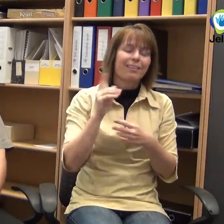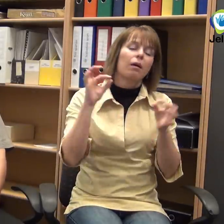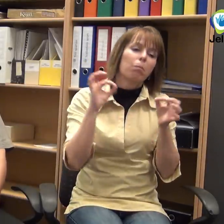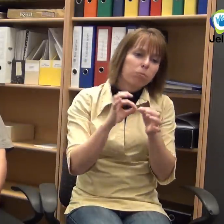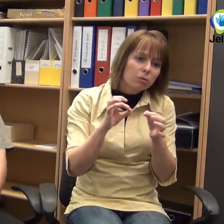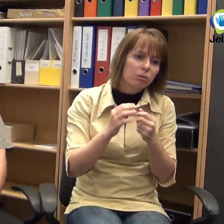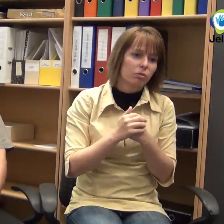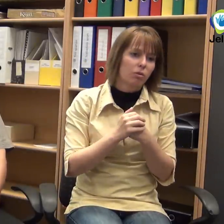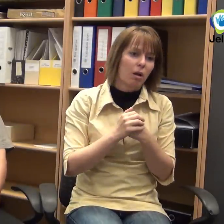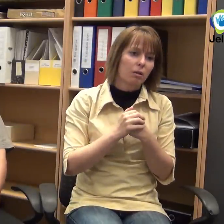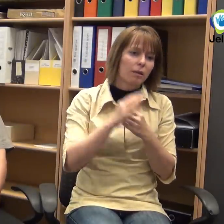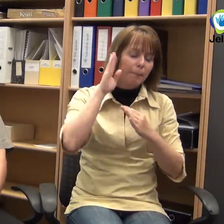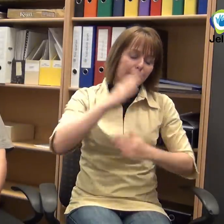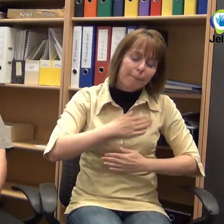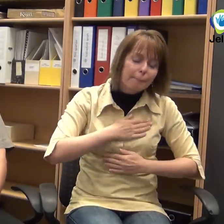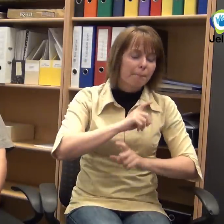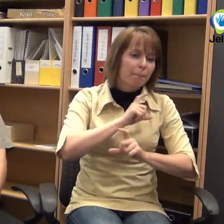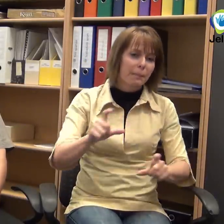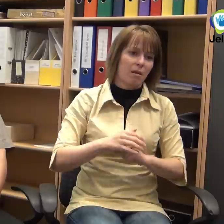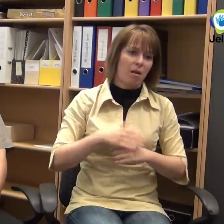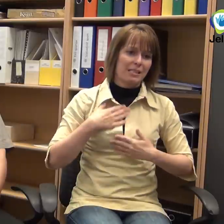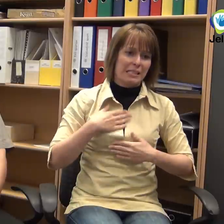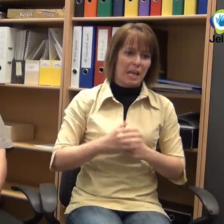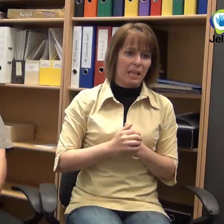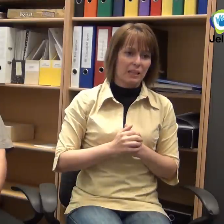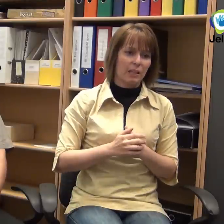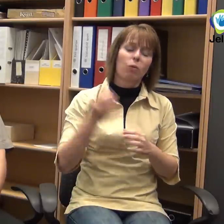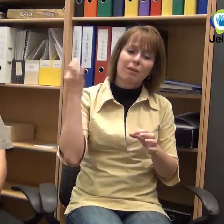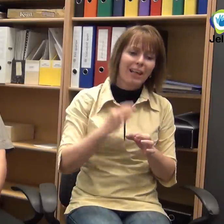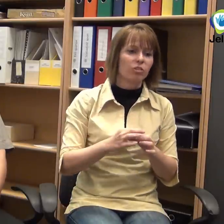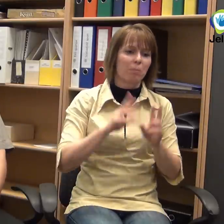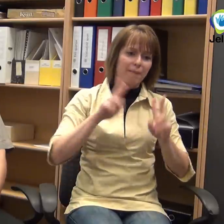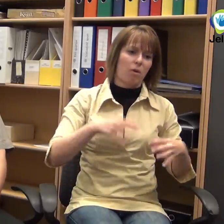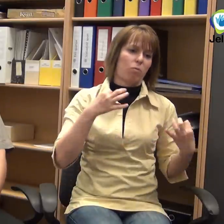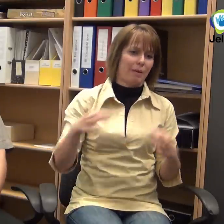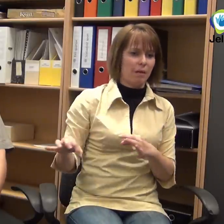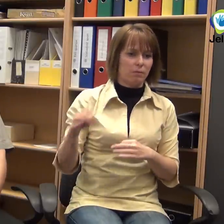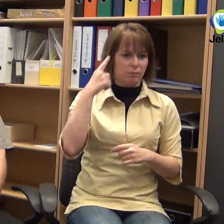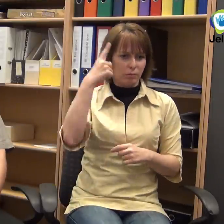pontosan az elhivatottságunk miatt szeretnénk, hogy ez az esemény megvalósul.